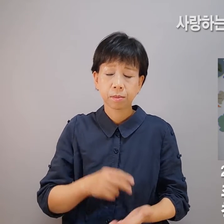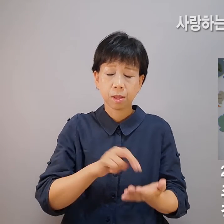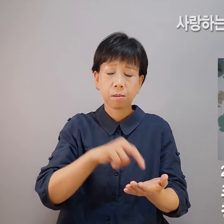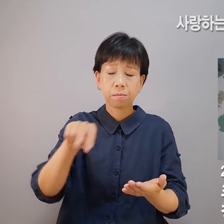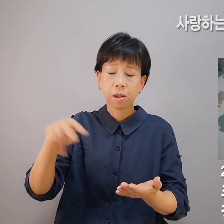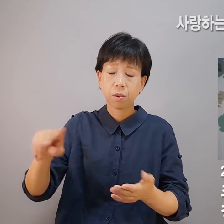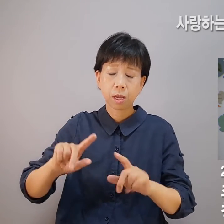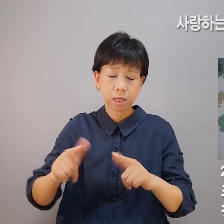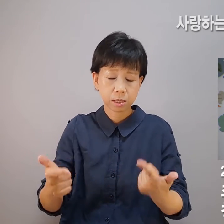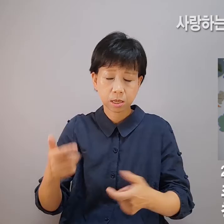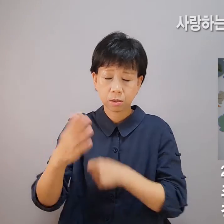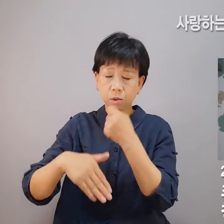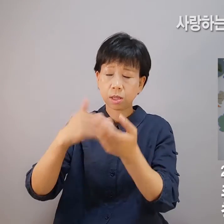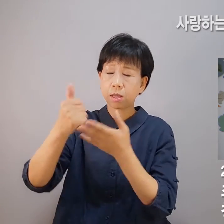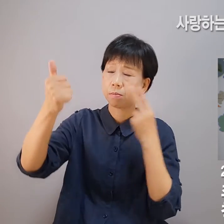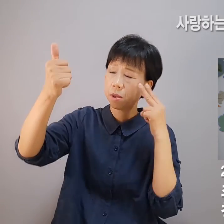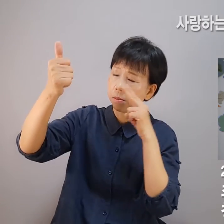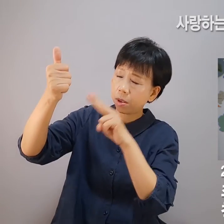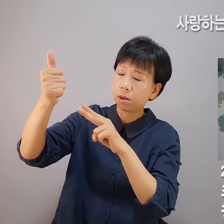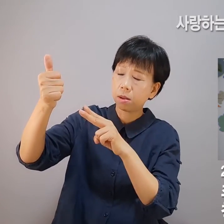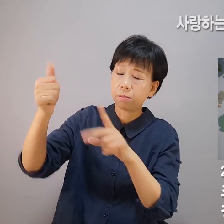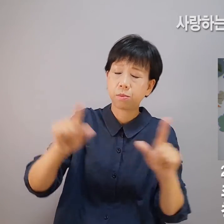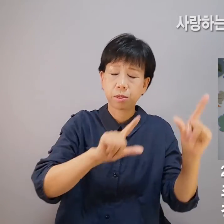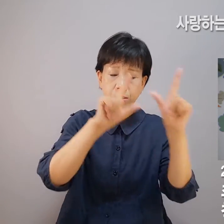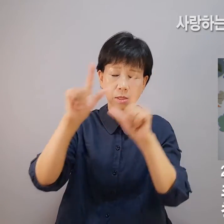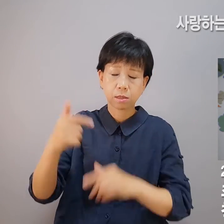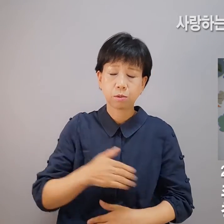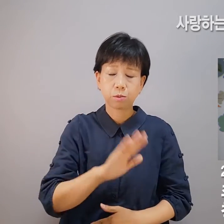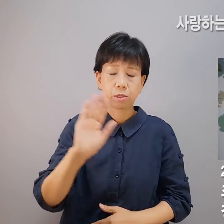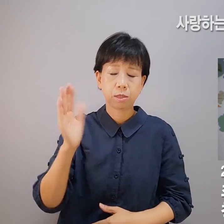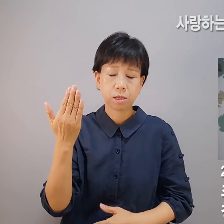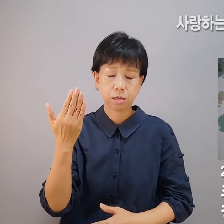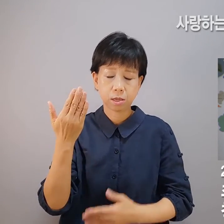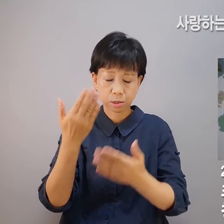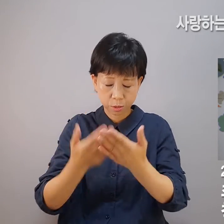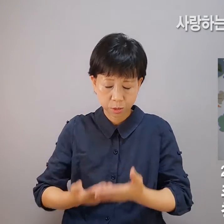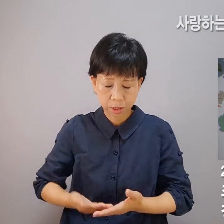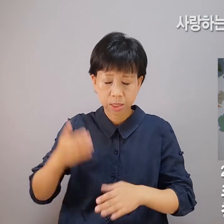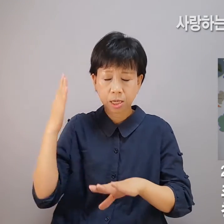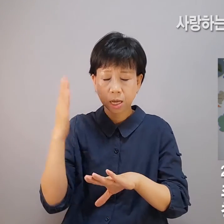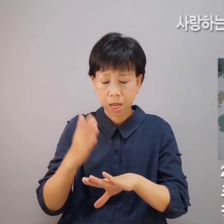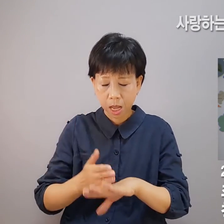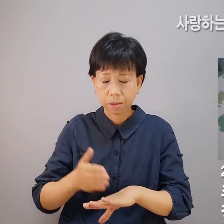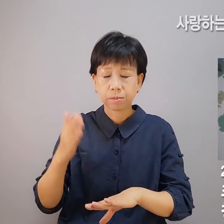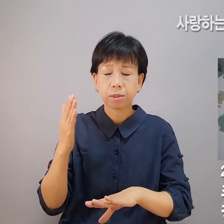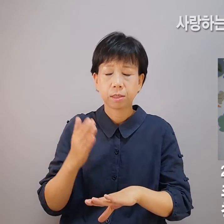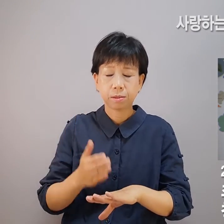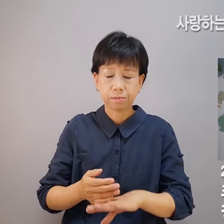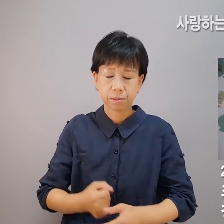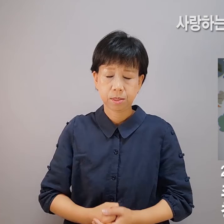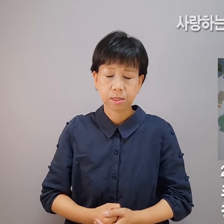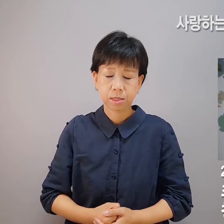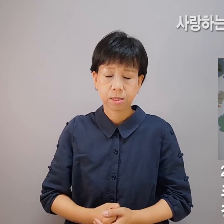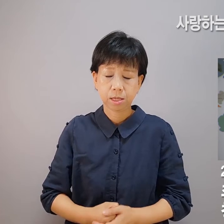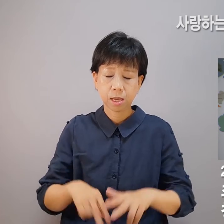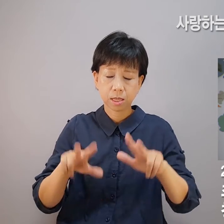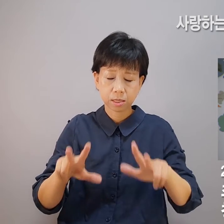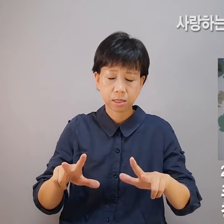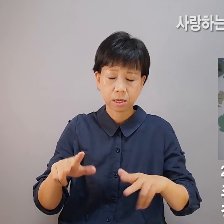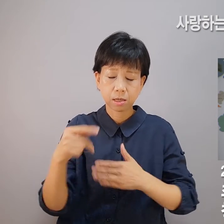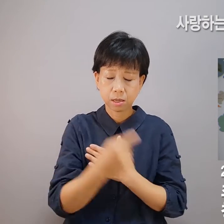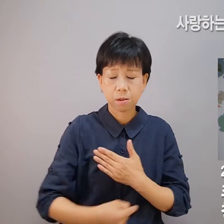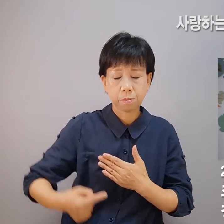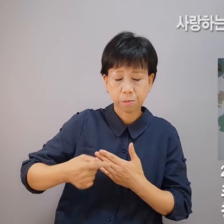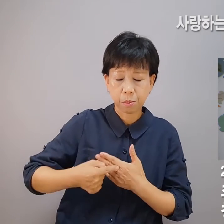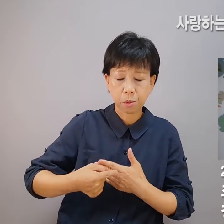우왕좌왕하지 않고 하나님만 바라보고 살아갈 수 있는 우리들 되게 해주셔서 감사드려요. 이 시간에도